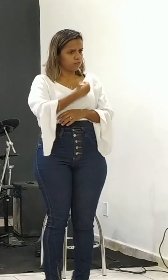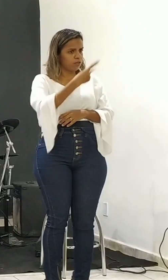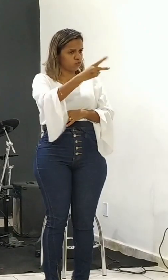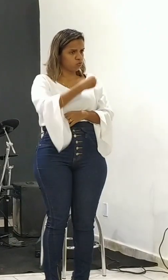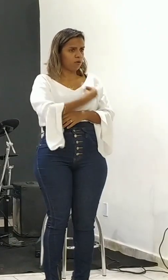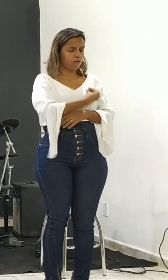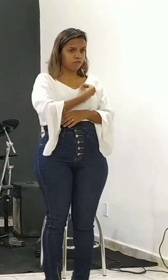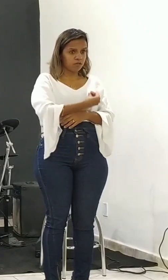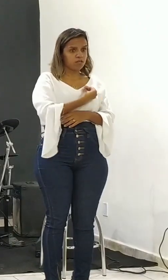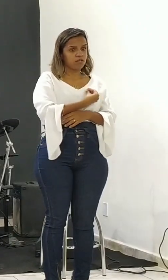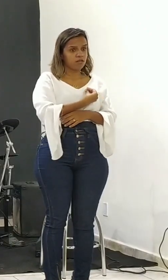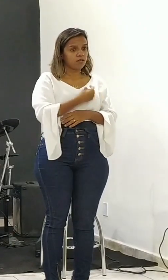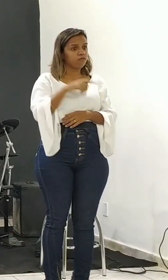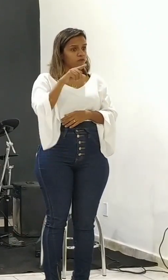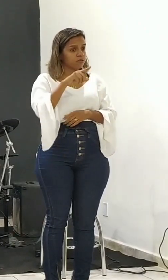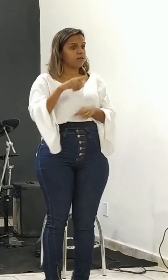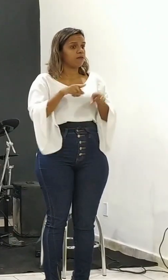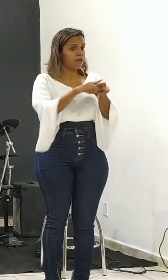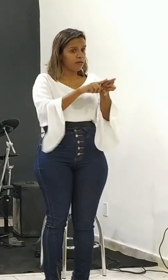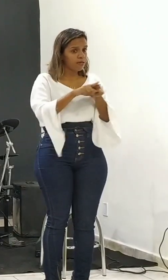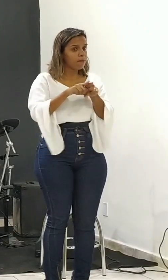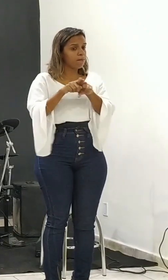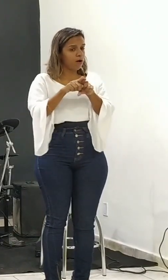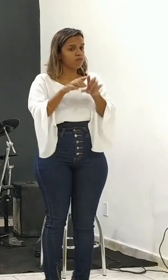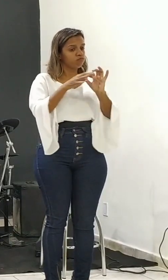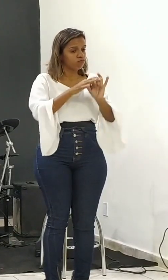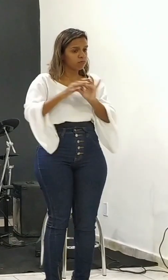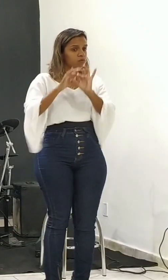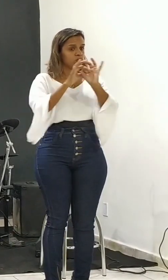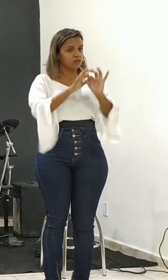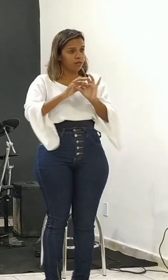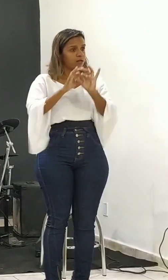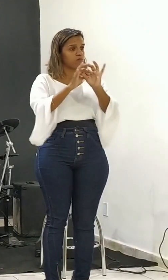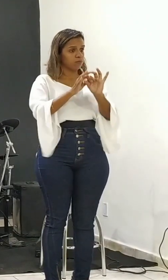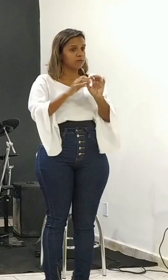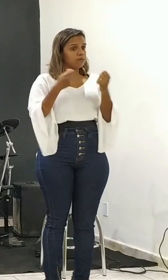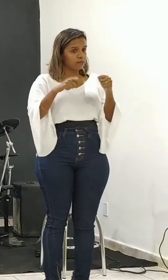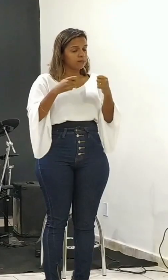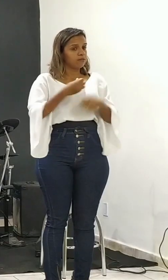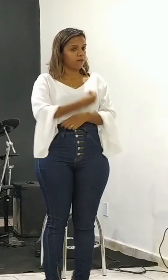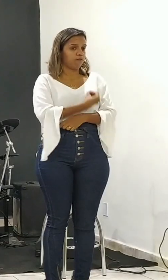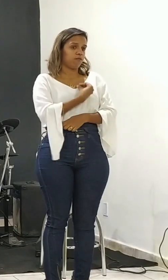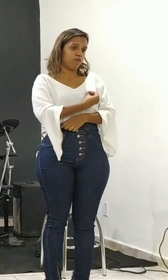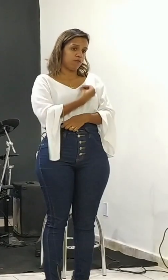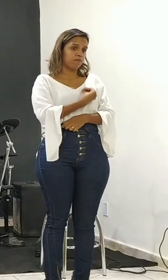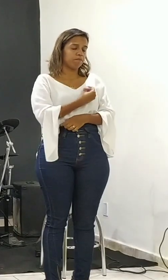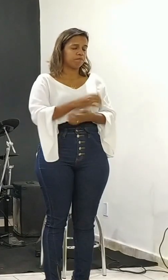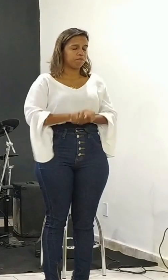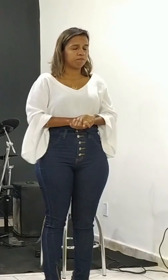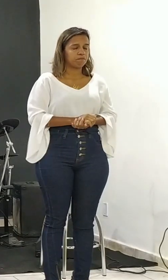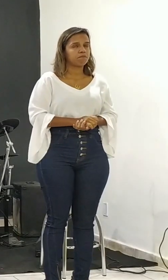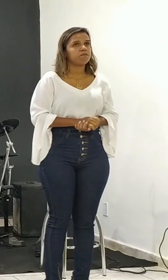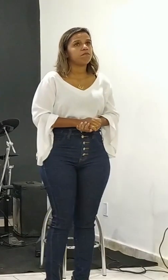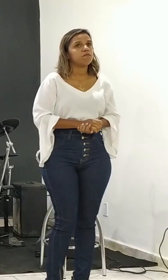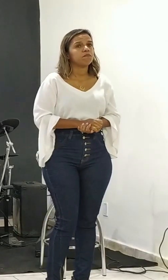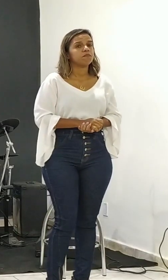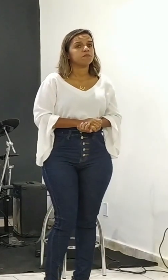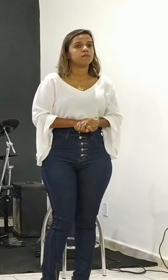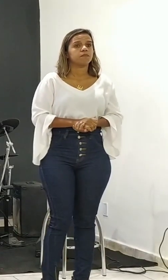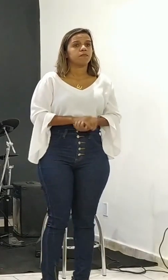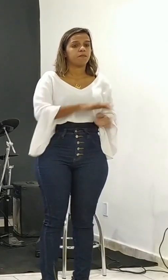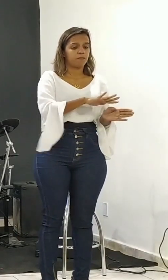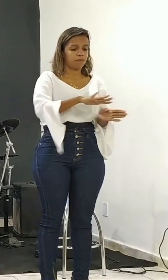sendo derramado sobre o teu coração, foi enviado ao teu coração para habitar em você. Aleluias.